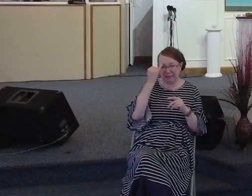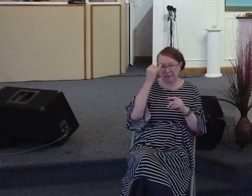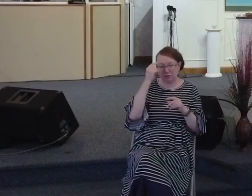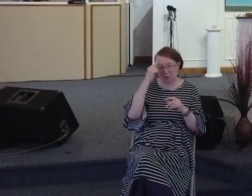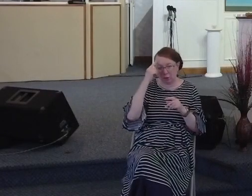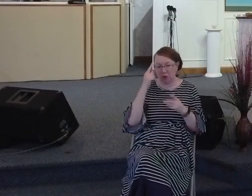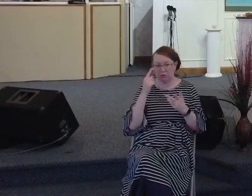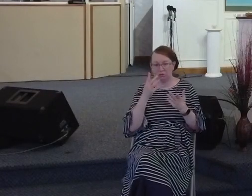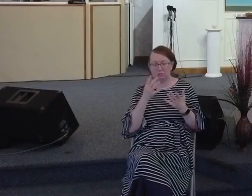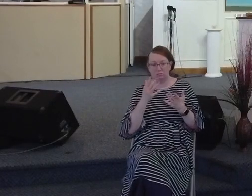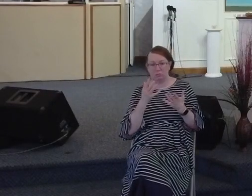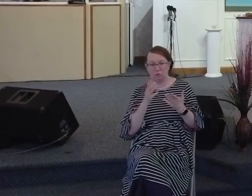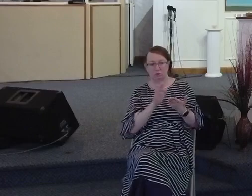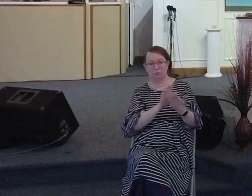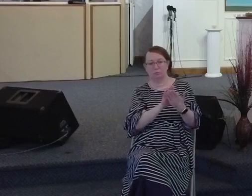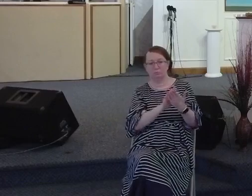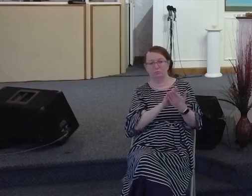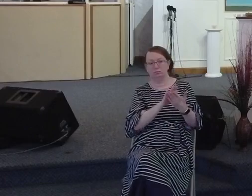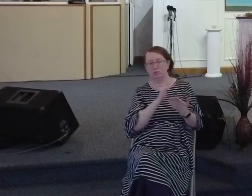Nosotros le damos